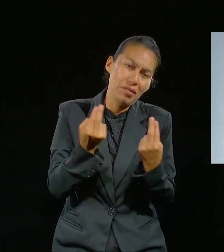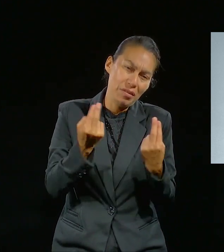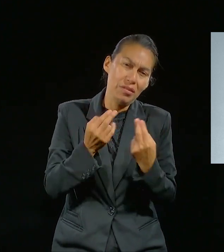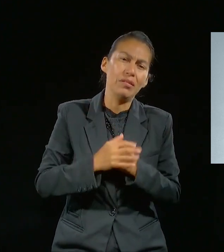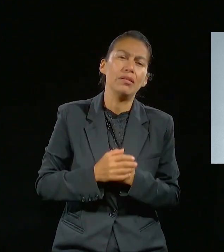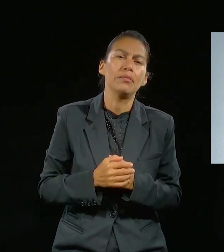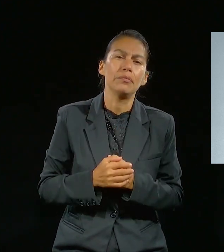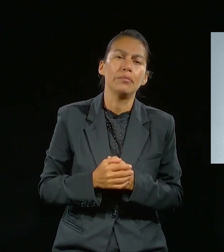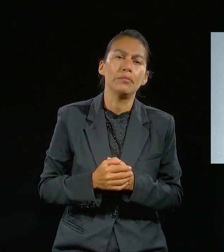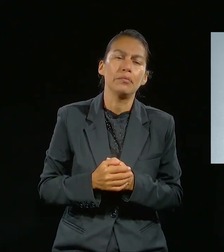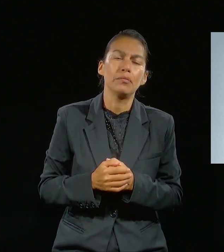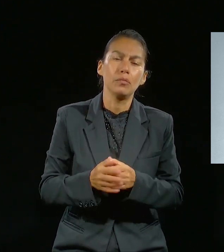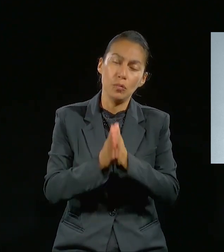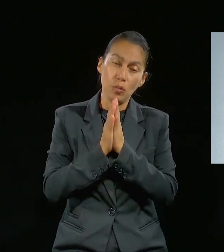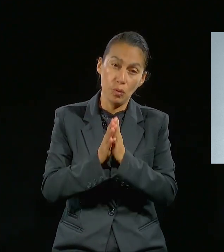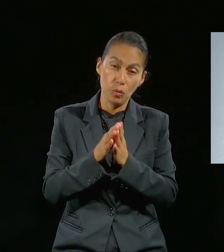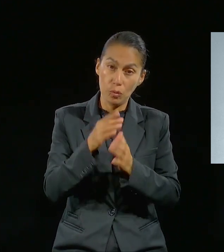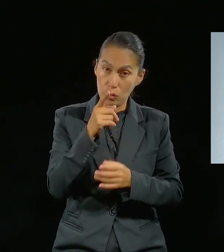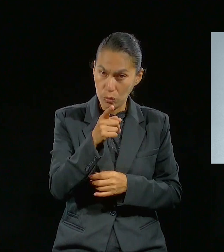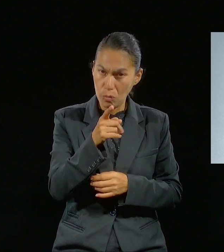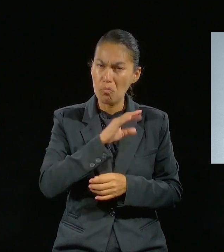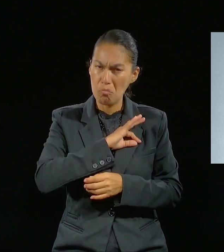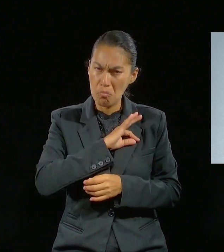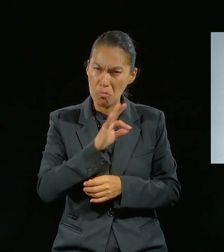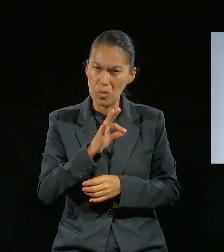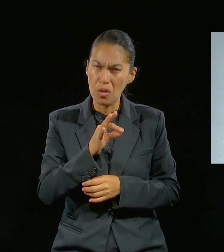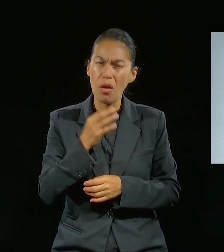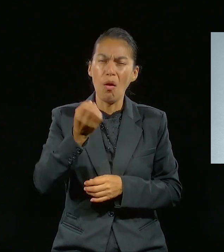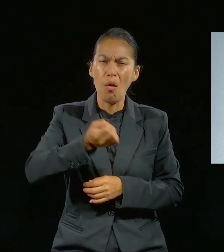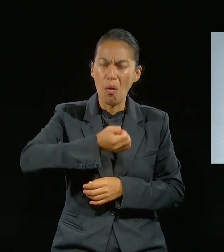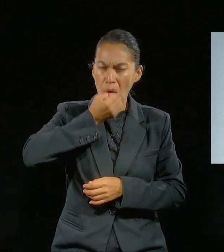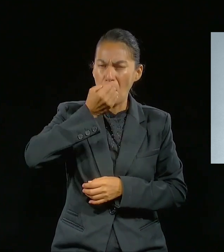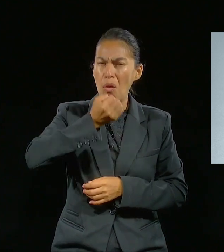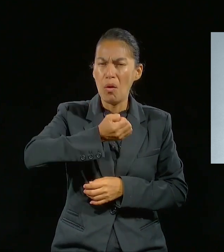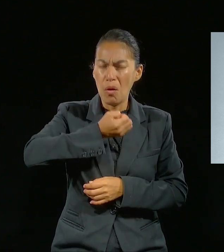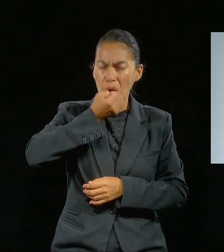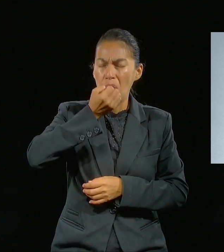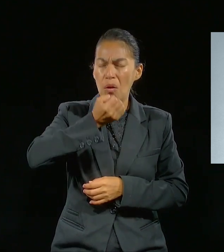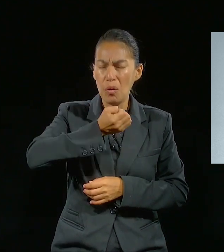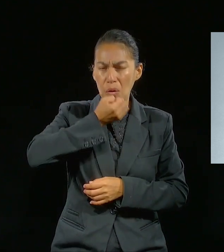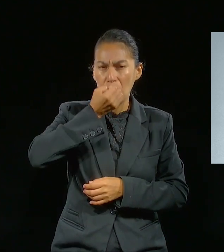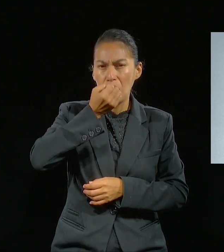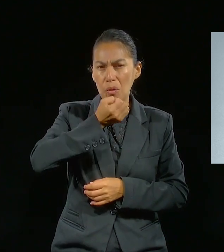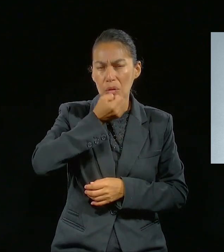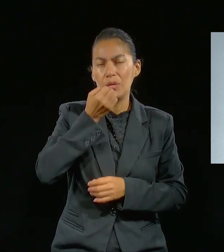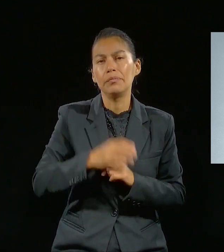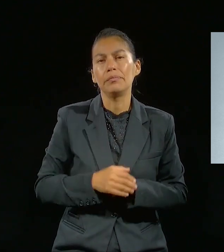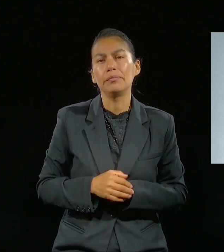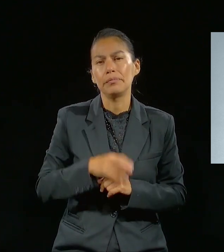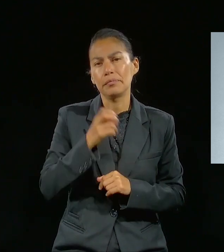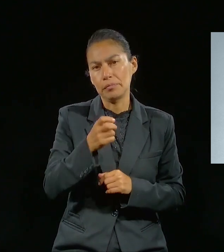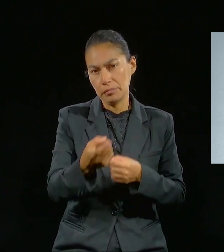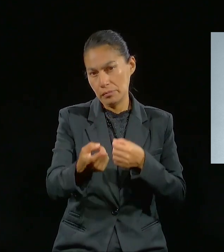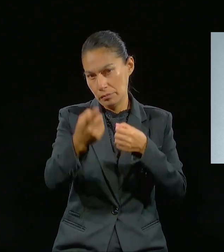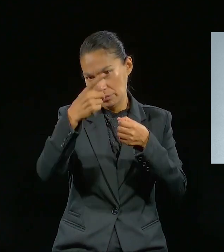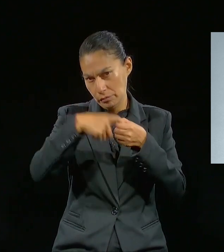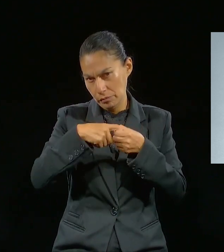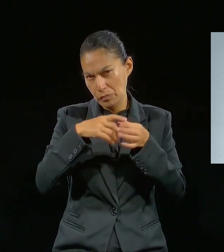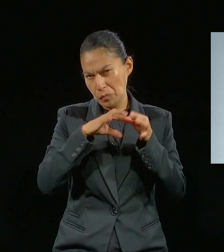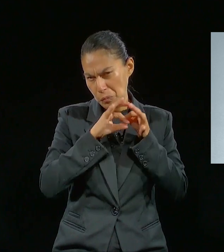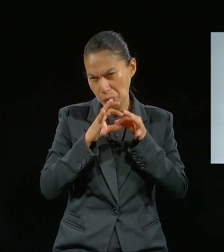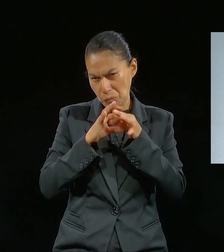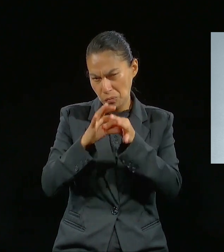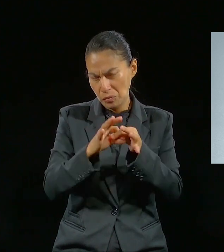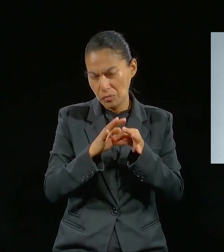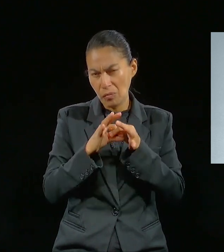de Dios. Se requiere urgentemente y tú puedes hacer la diferencia que me estás escuchando. Así